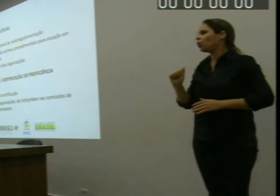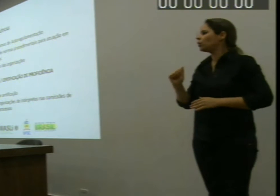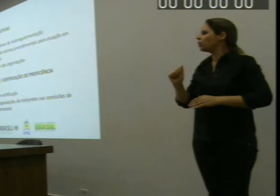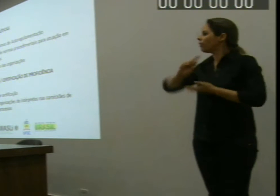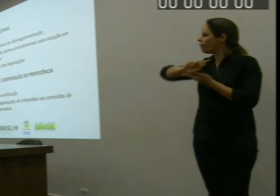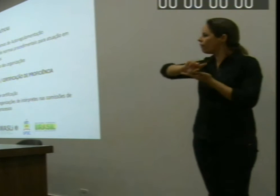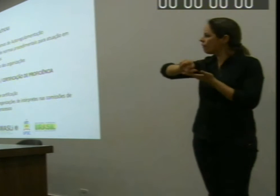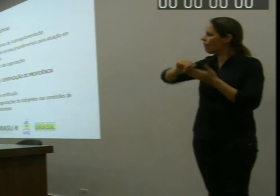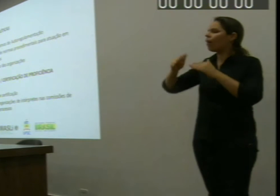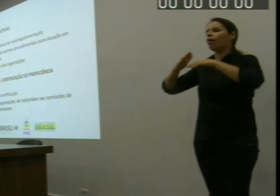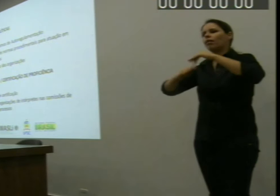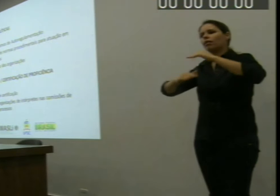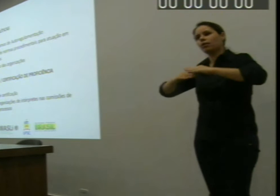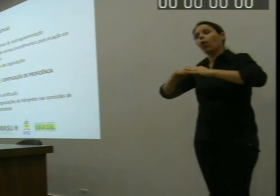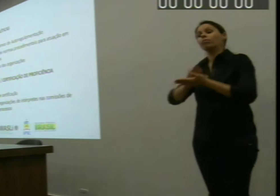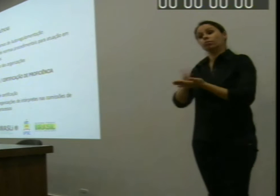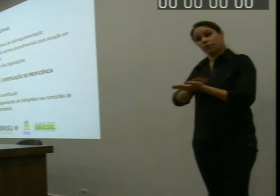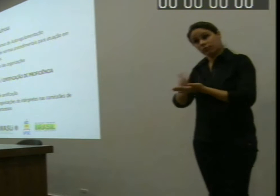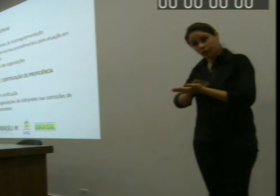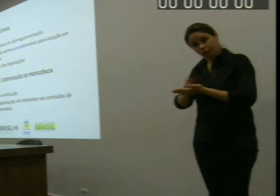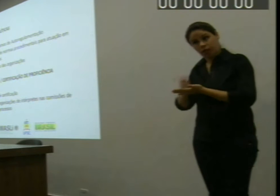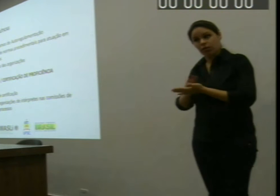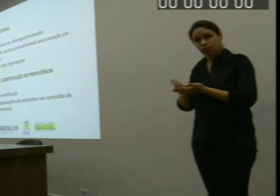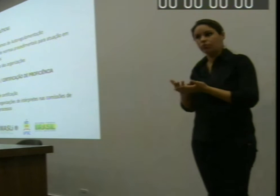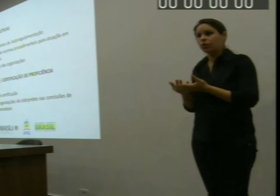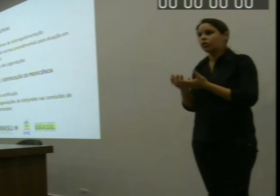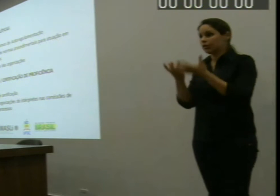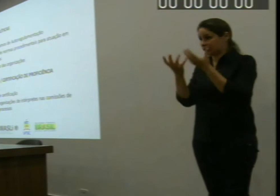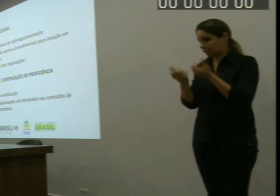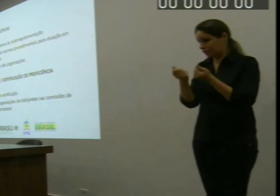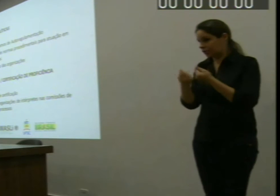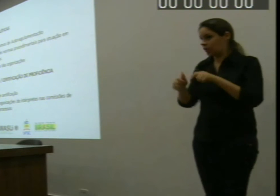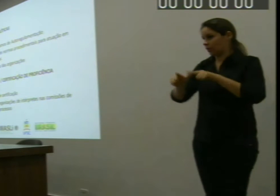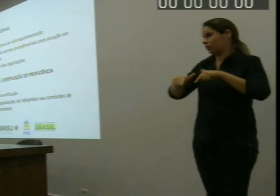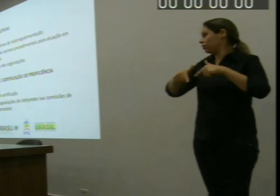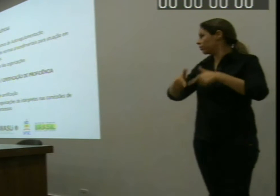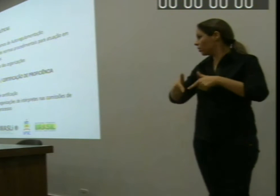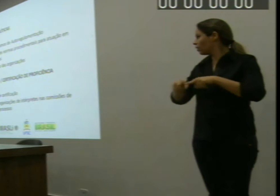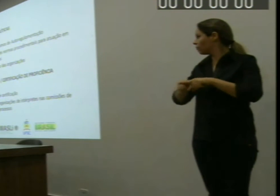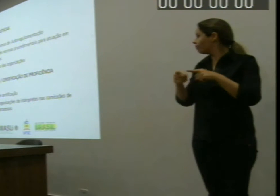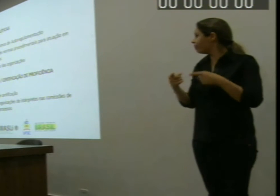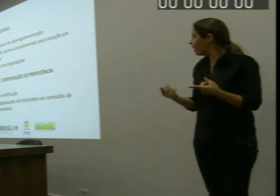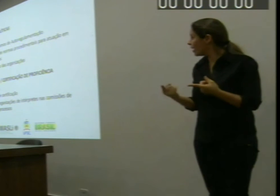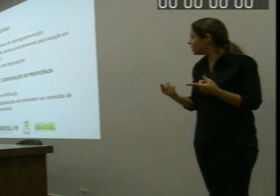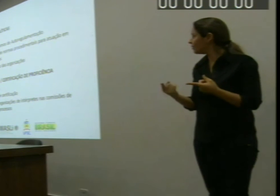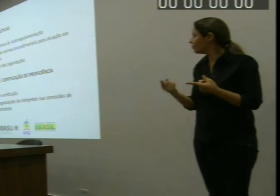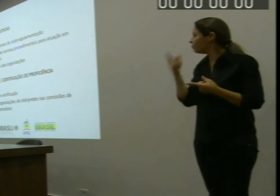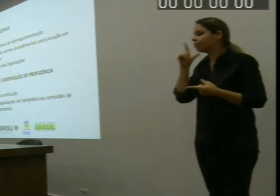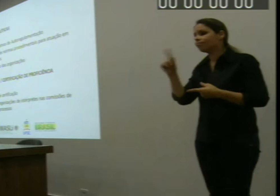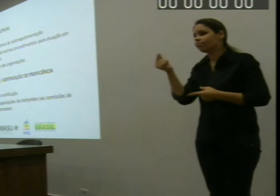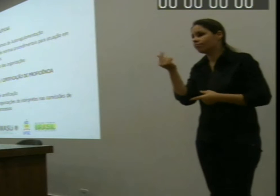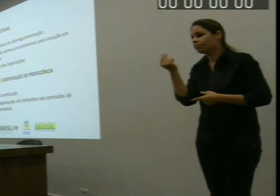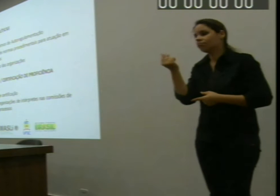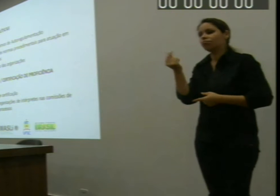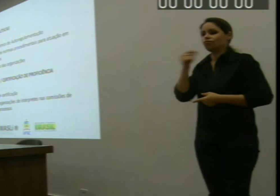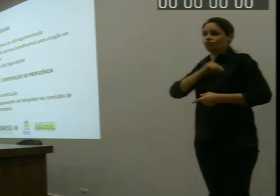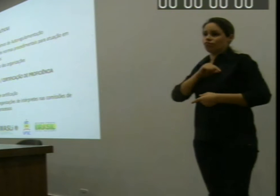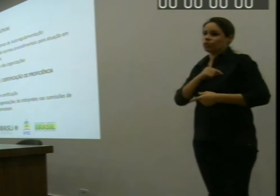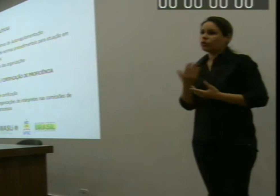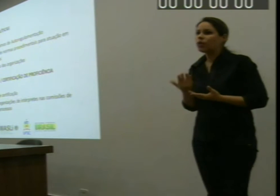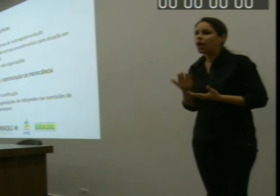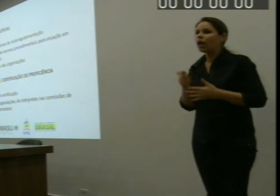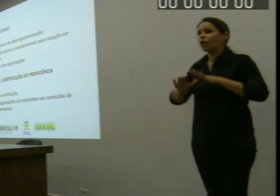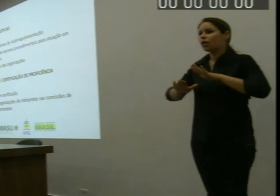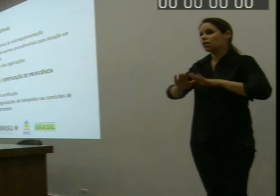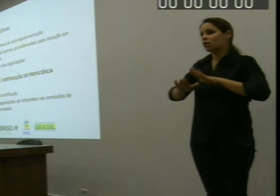se envolveram nisso contudo elas não se tornaram autossustentáveis né Elas não conseguiram sobreviver